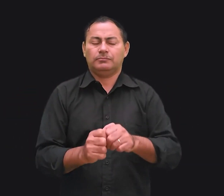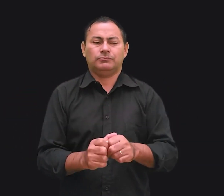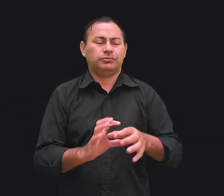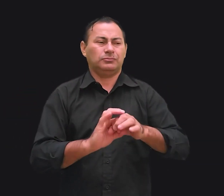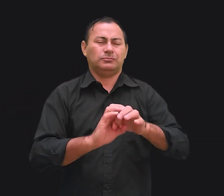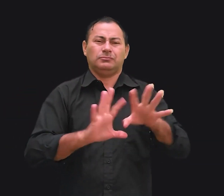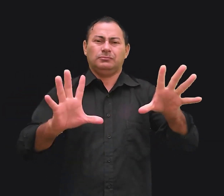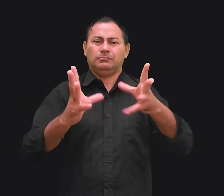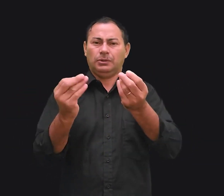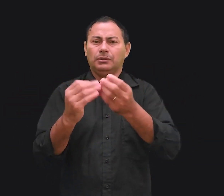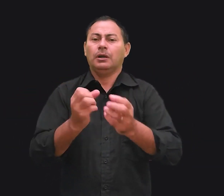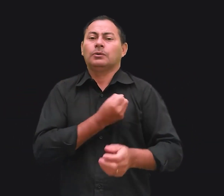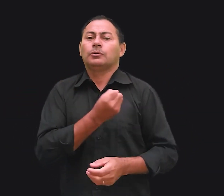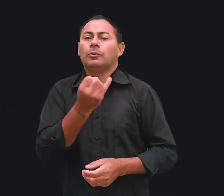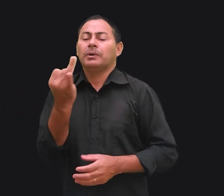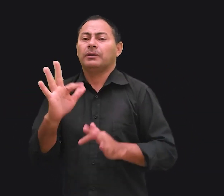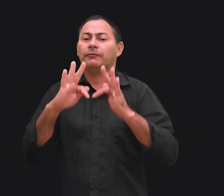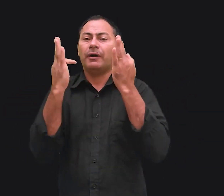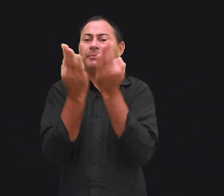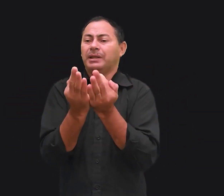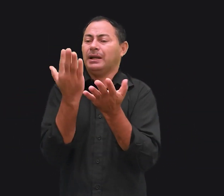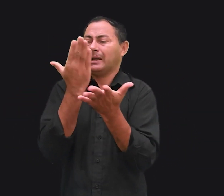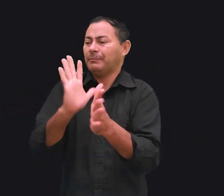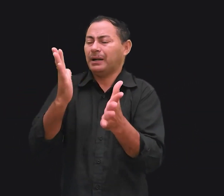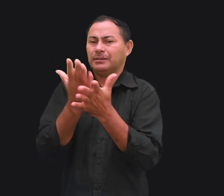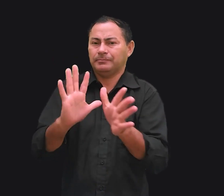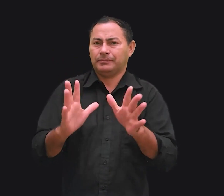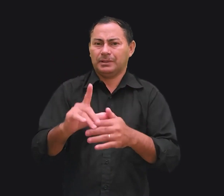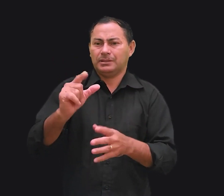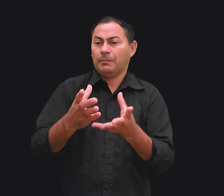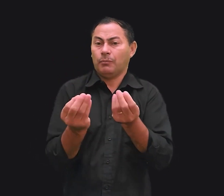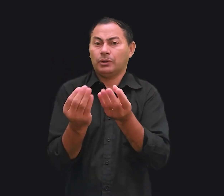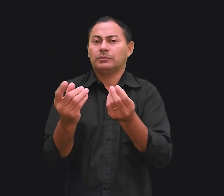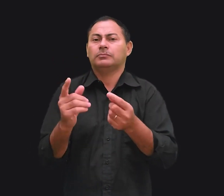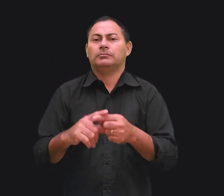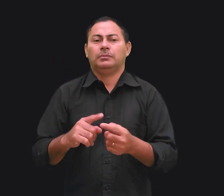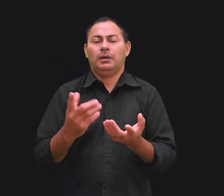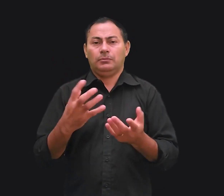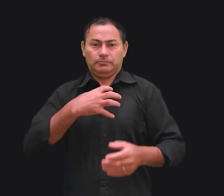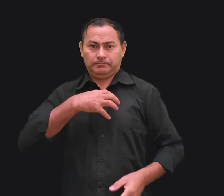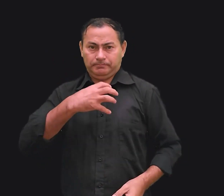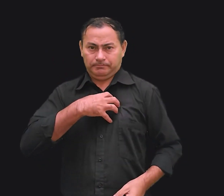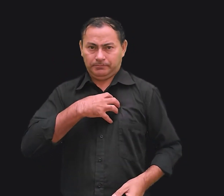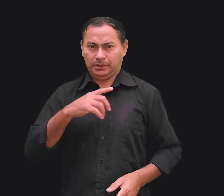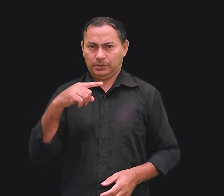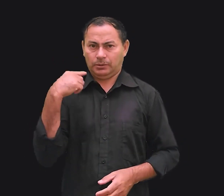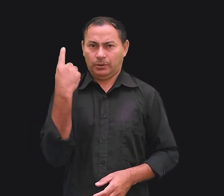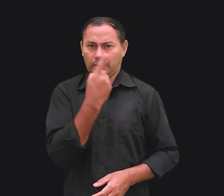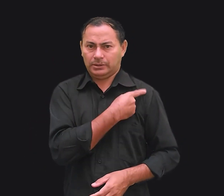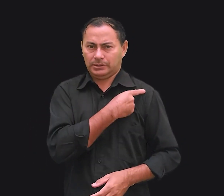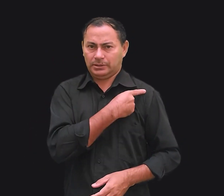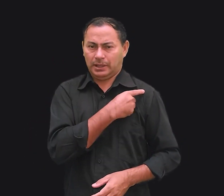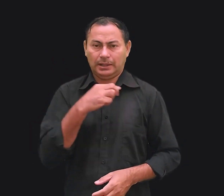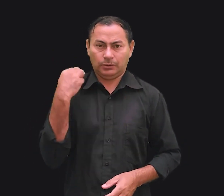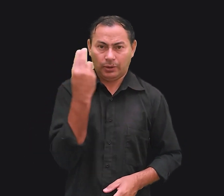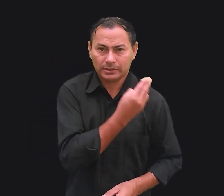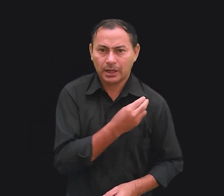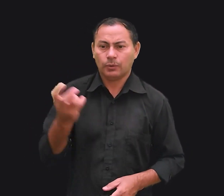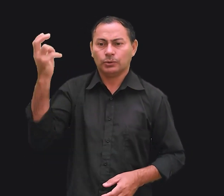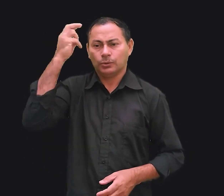tornou epidêmico e o número de famílias desfeitas ser tão alarmante é o modo como nossa cultura está